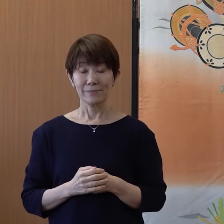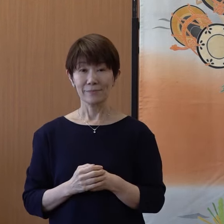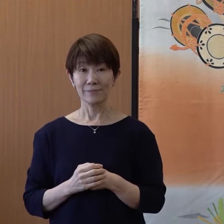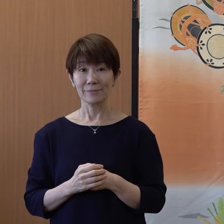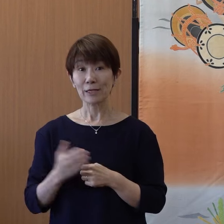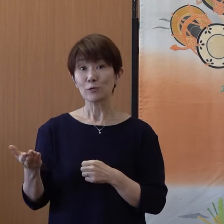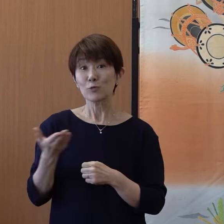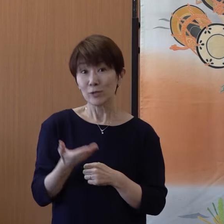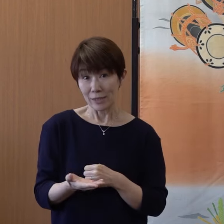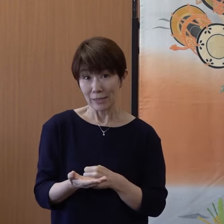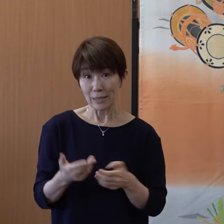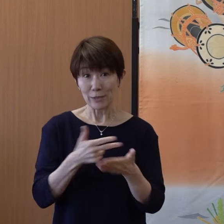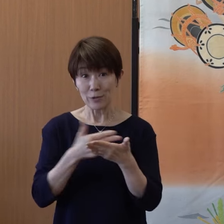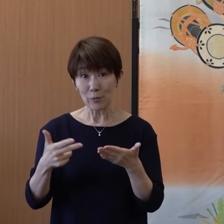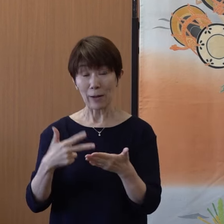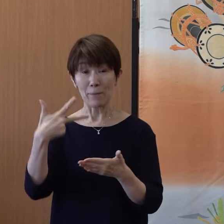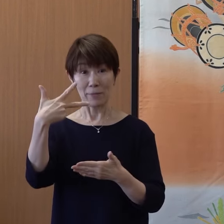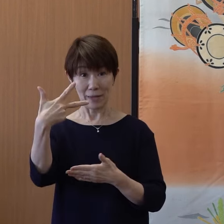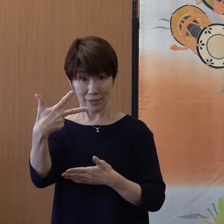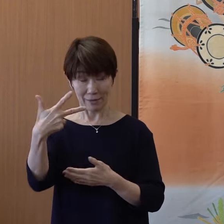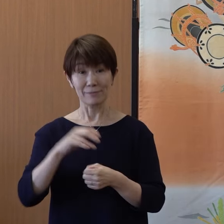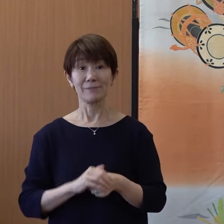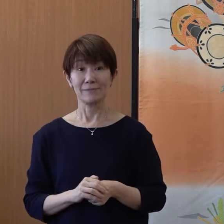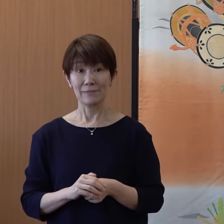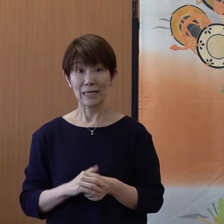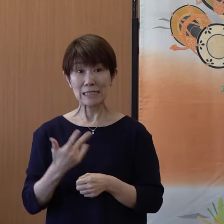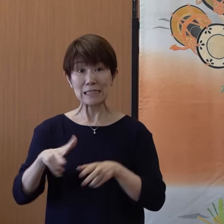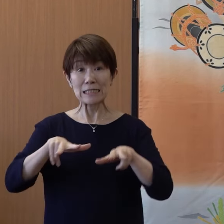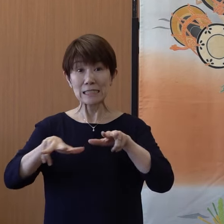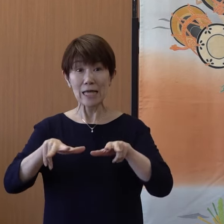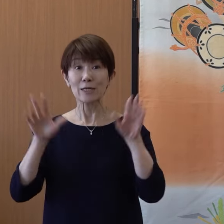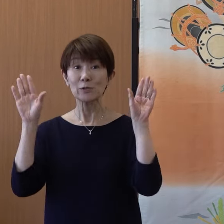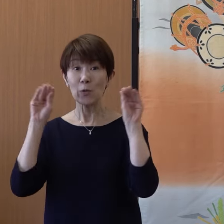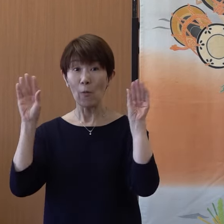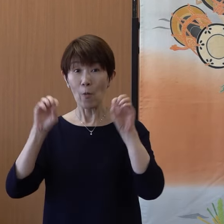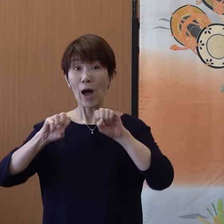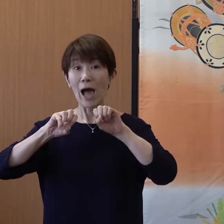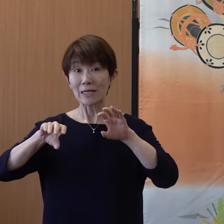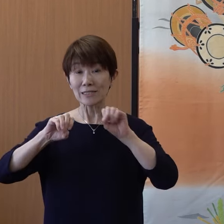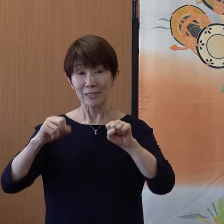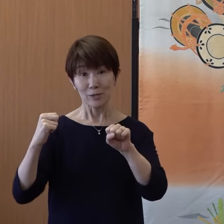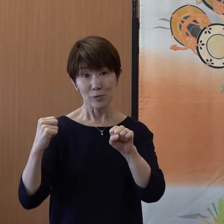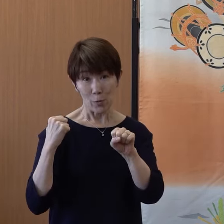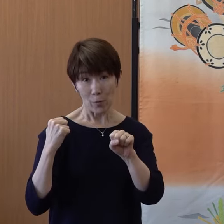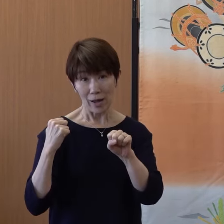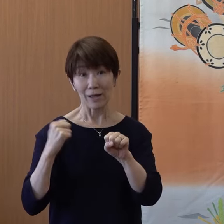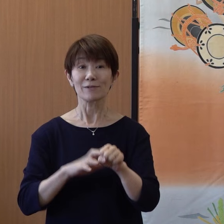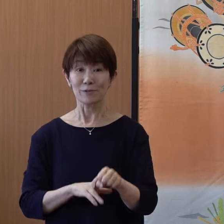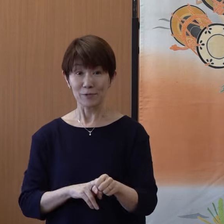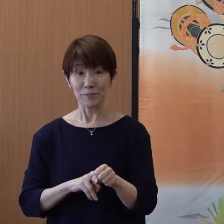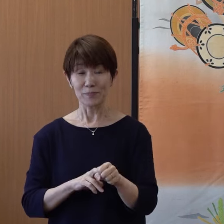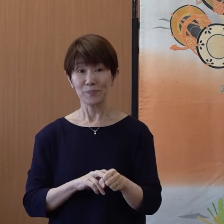次に資料番号7の市政情報の発信強化についてをご覧ください。